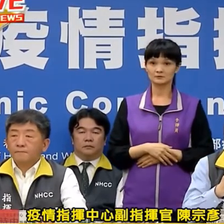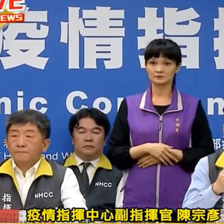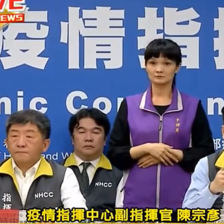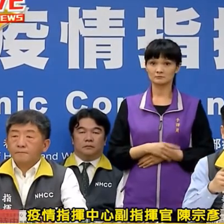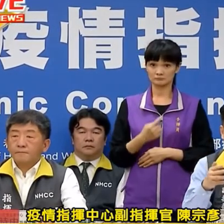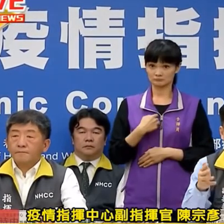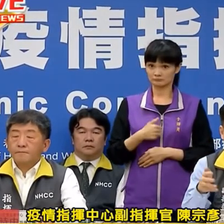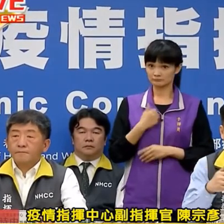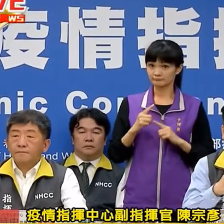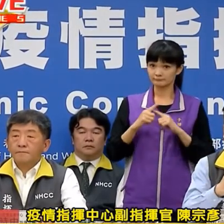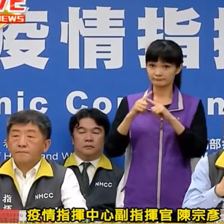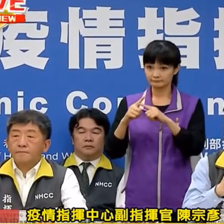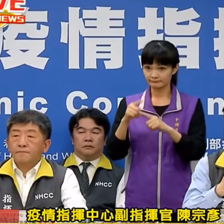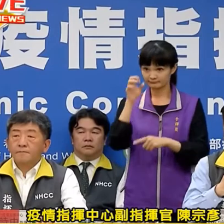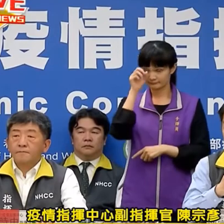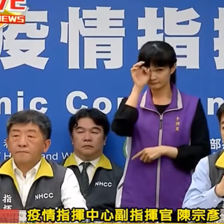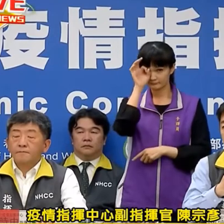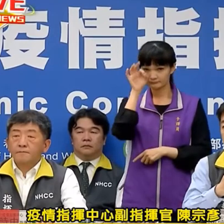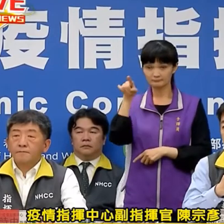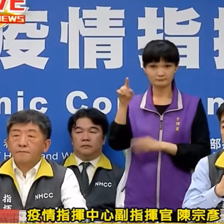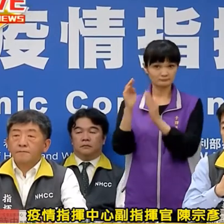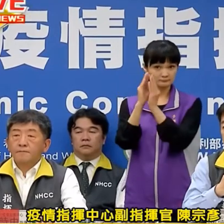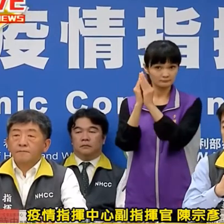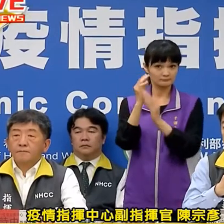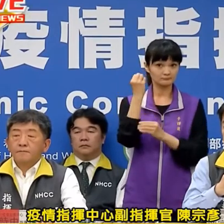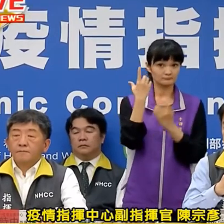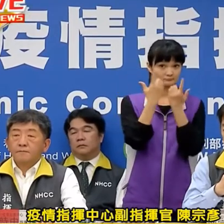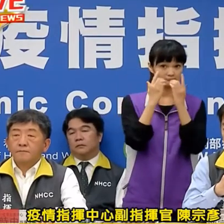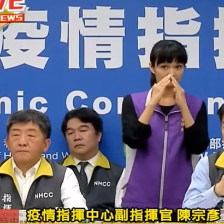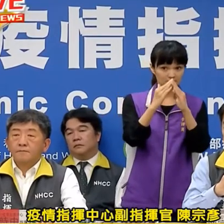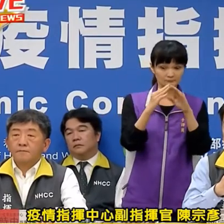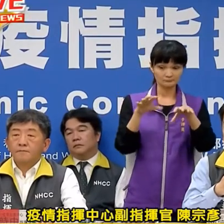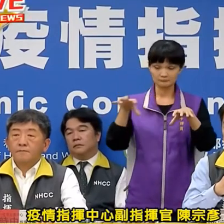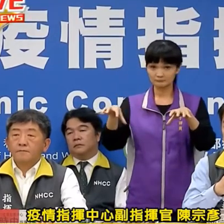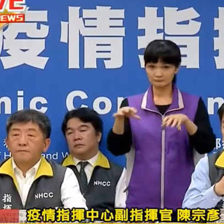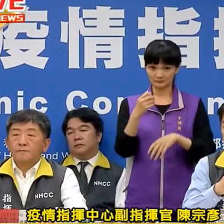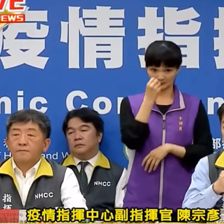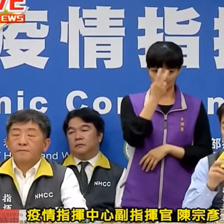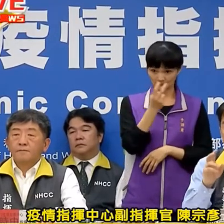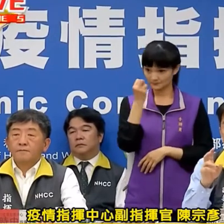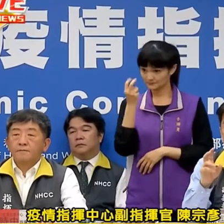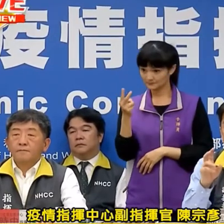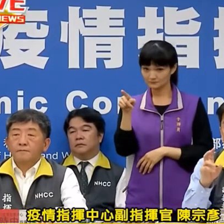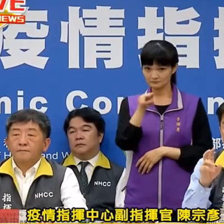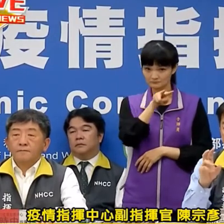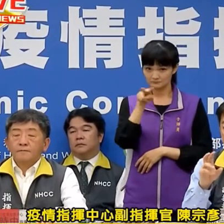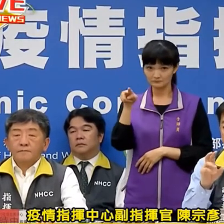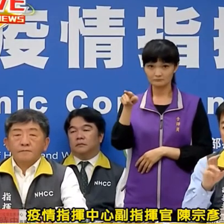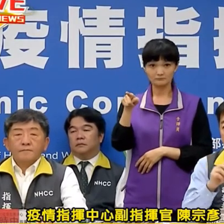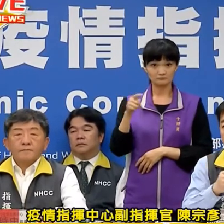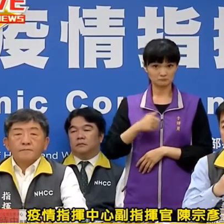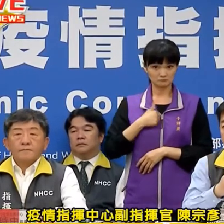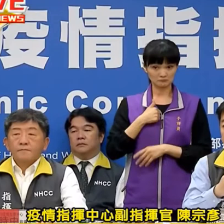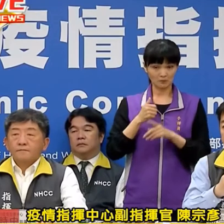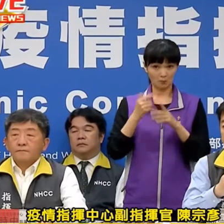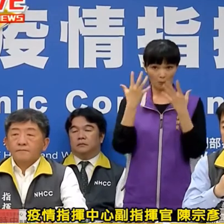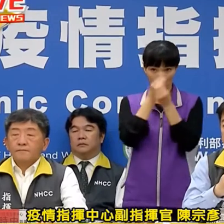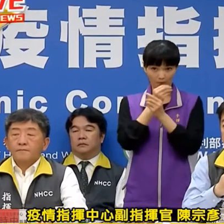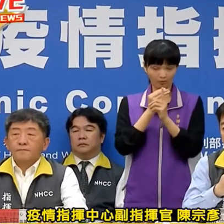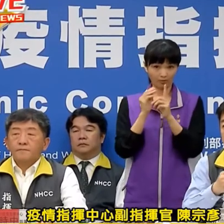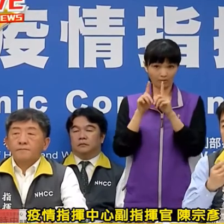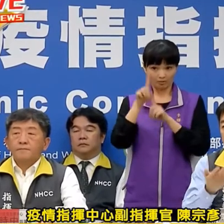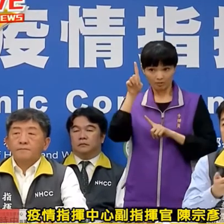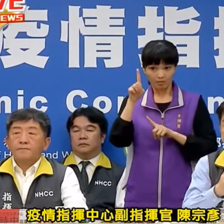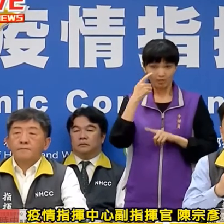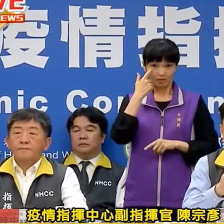实际去了解桃园跟新北。真正的这个误差的这个状况并没有这个外界传的那么